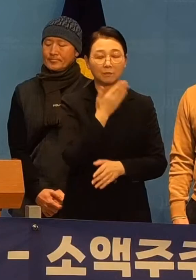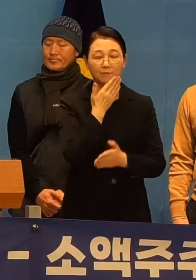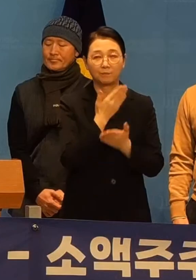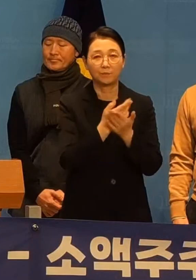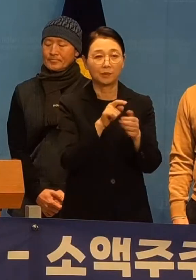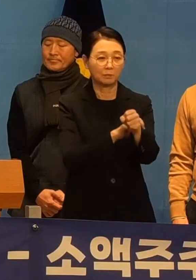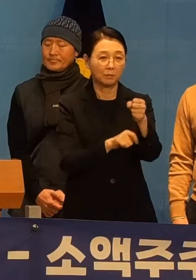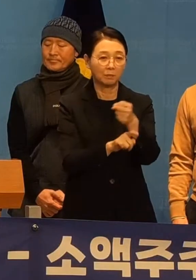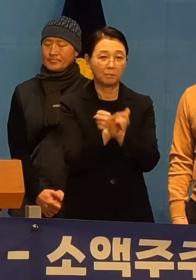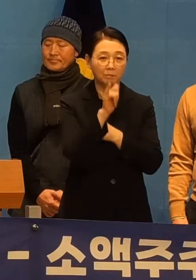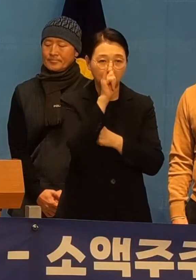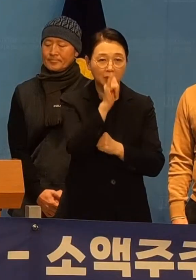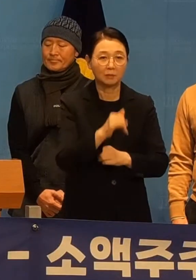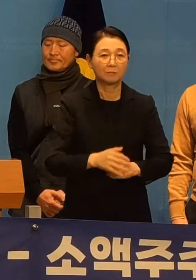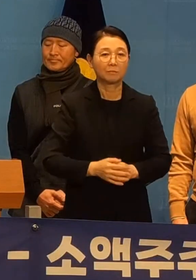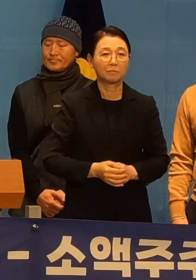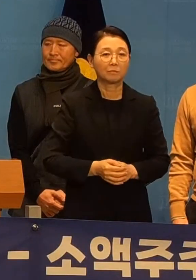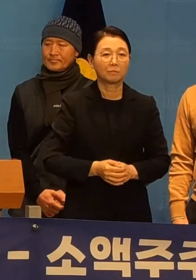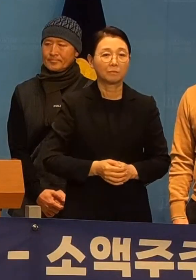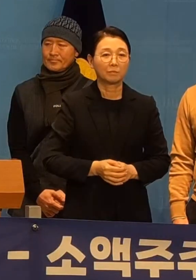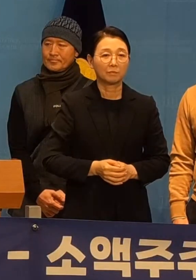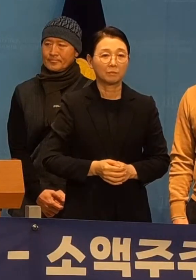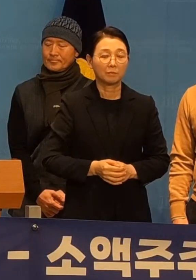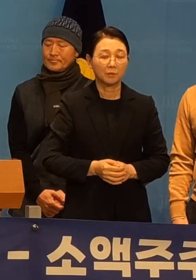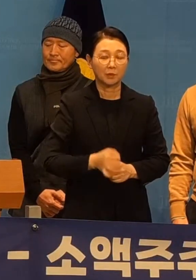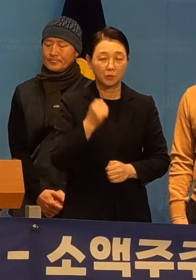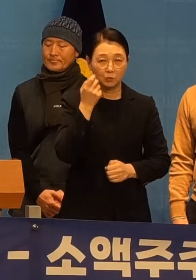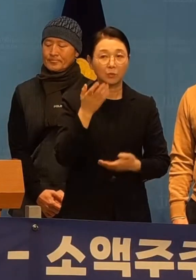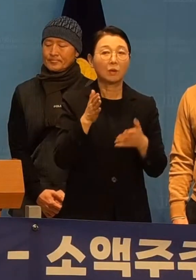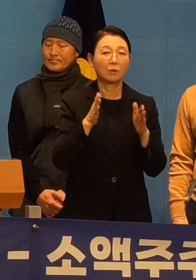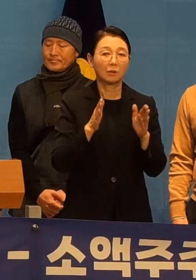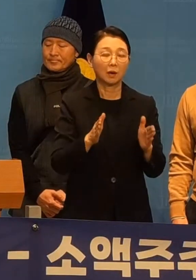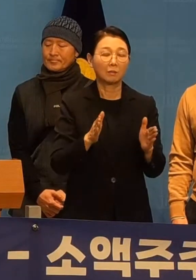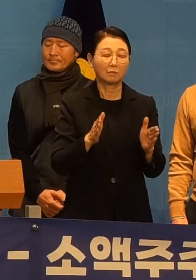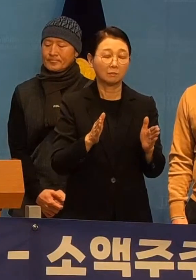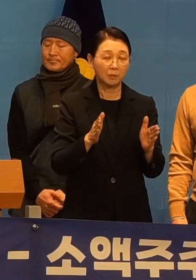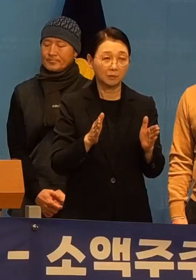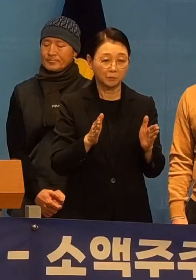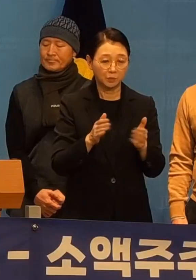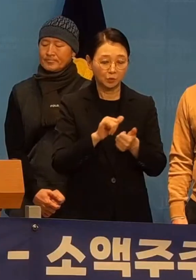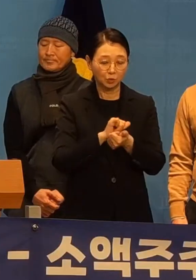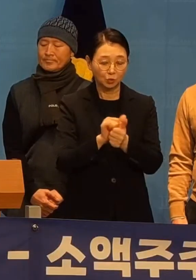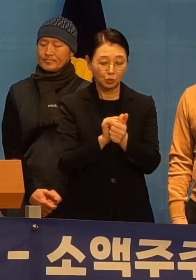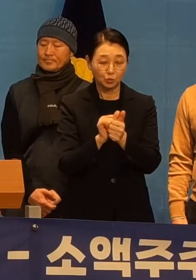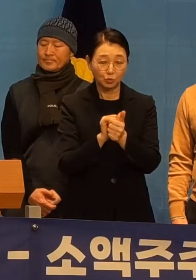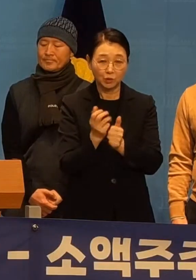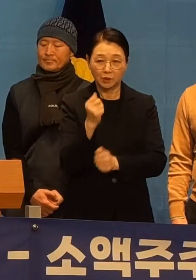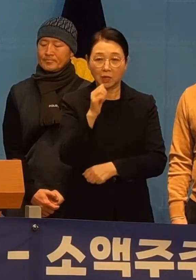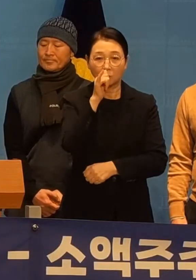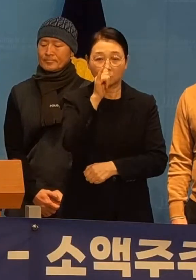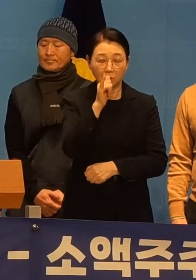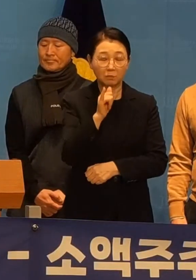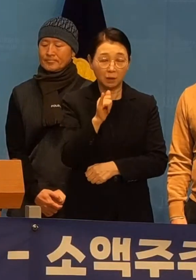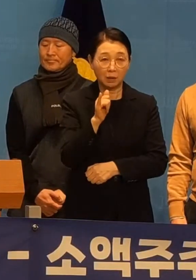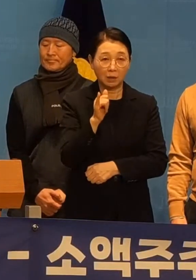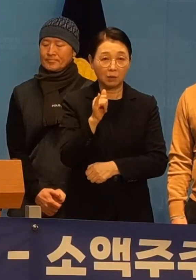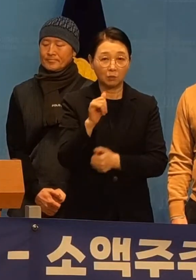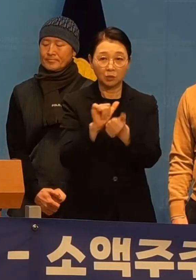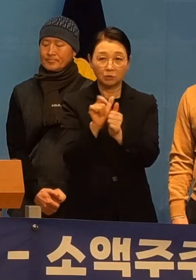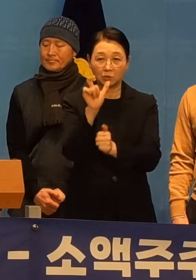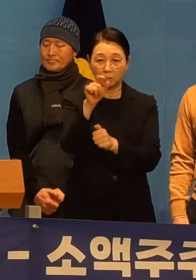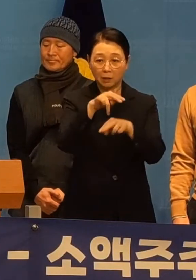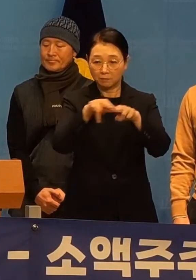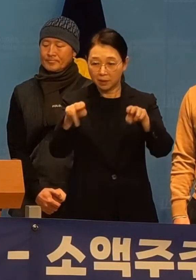의미가 있습니다. 지난 수개월간 저희 소액주주들은 상장 폐지라는 일방적 절차